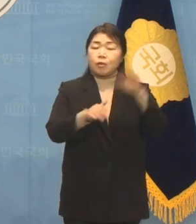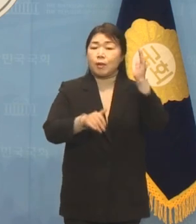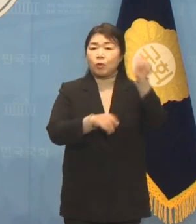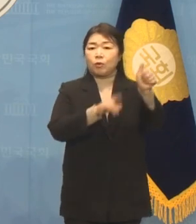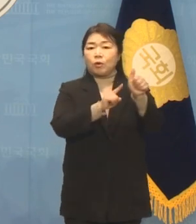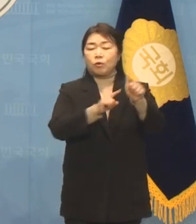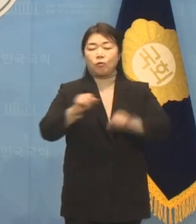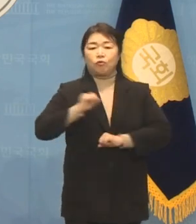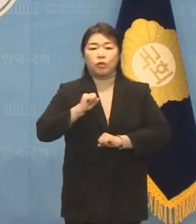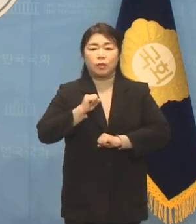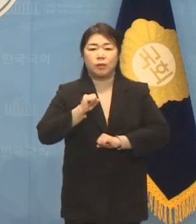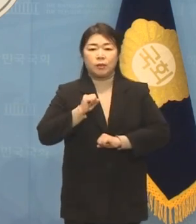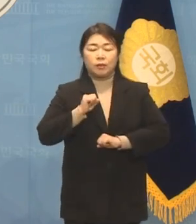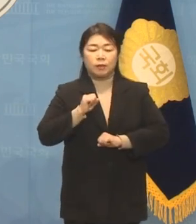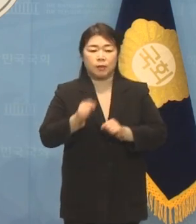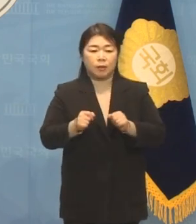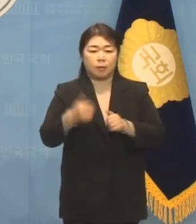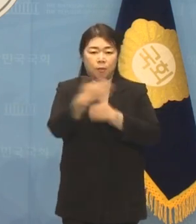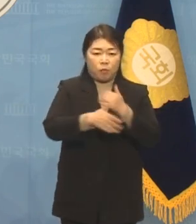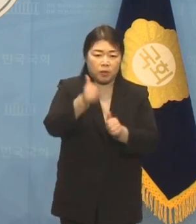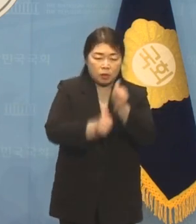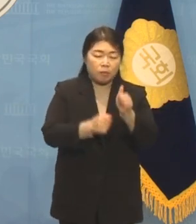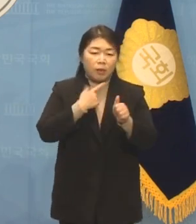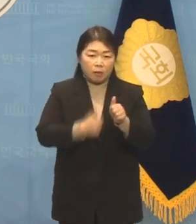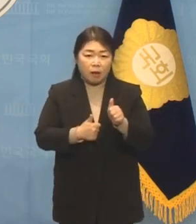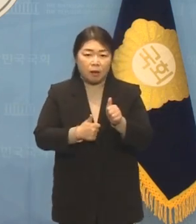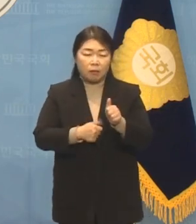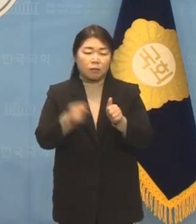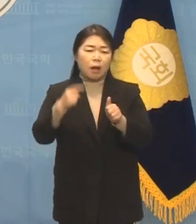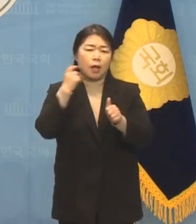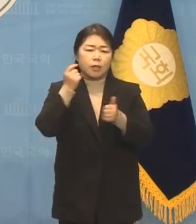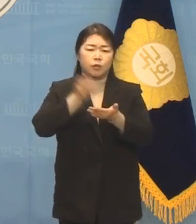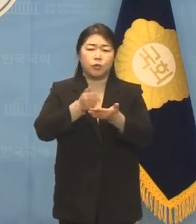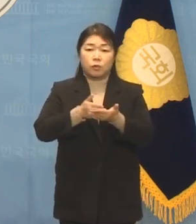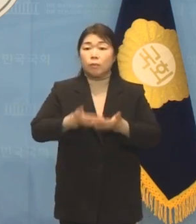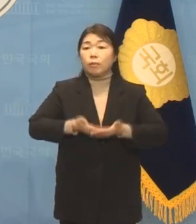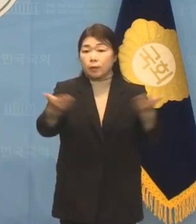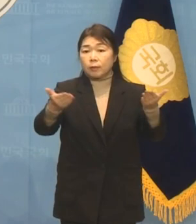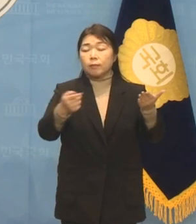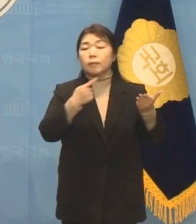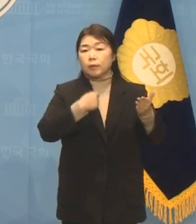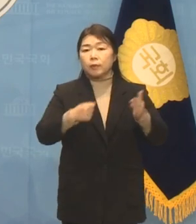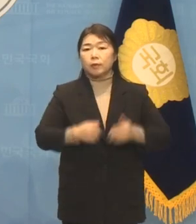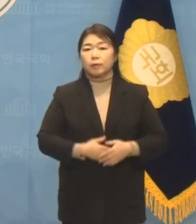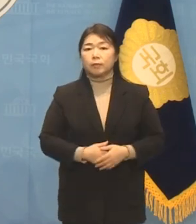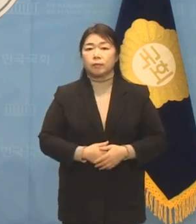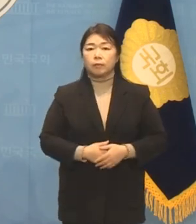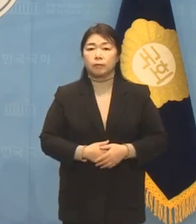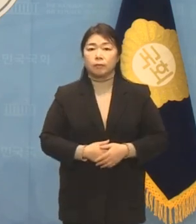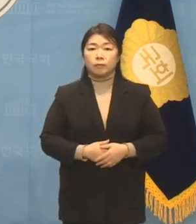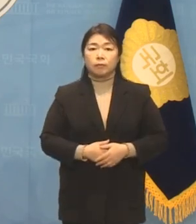대통령이 군인을 생체 실험했다 등의 저질 가짜뉴스를 퍼뜨려왔습니다.